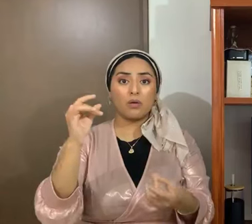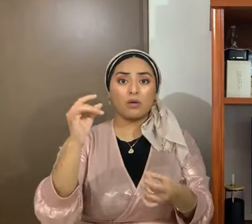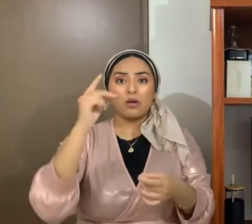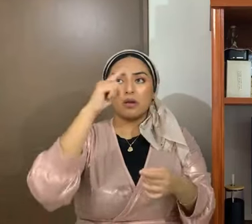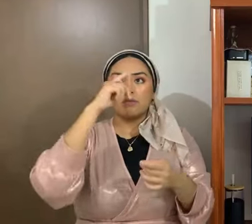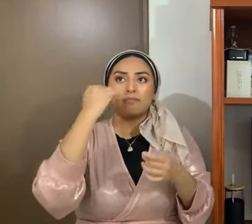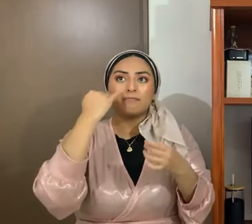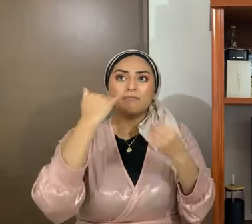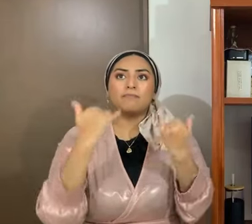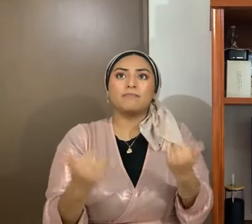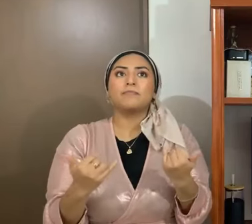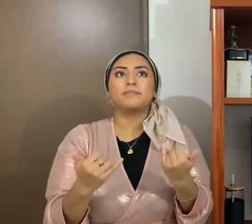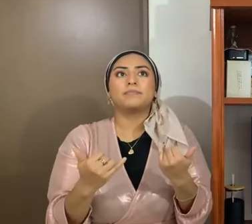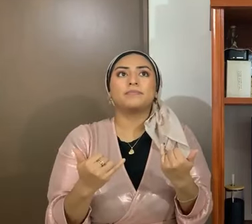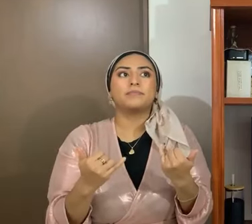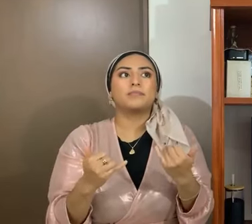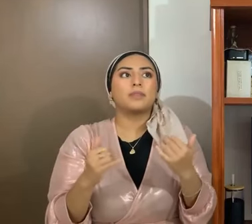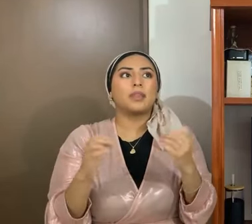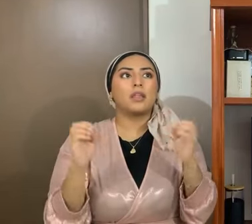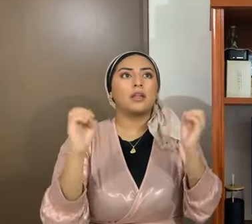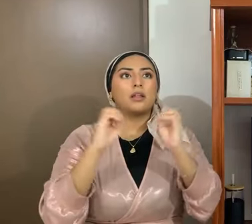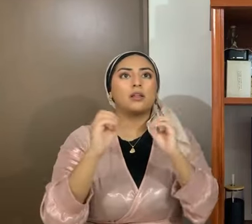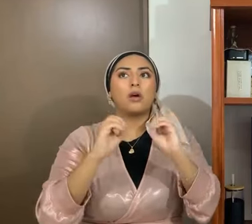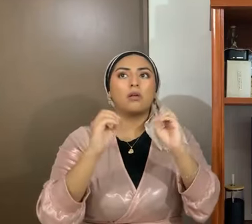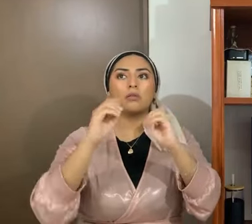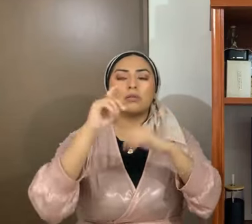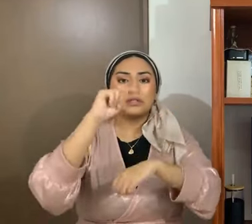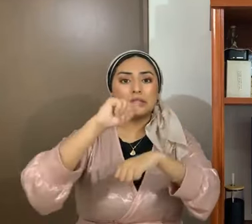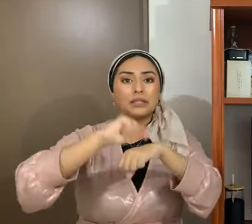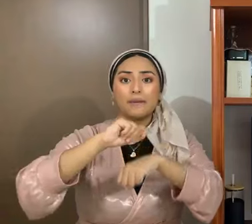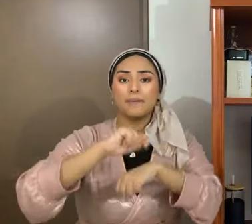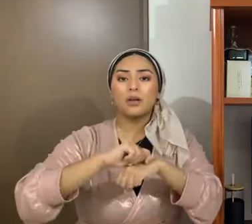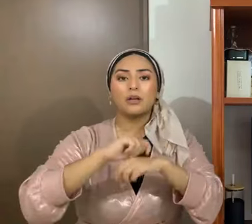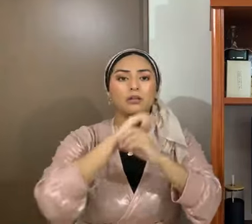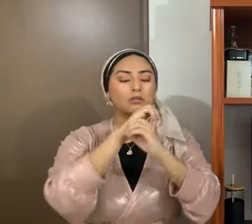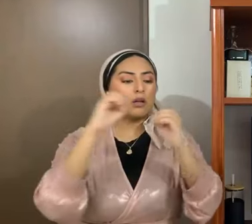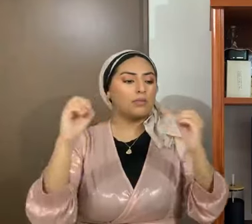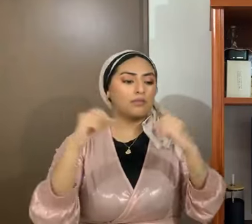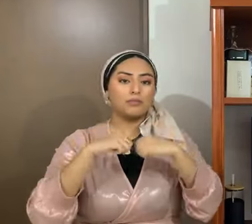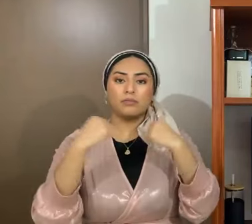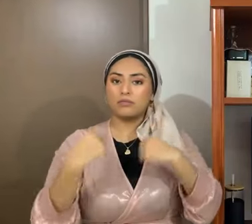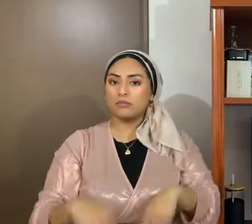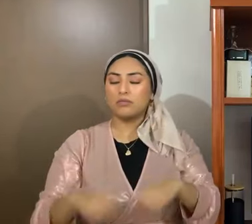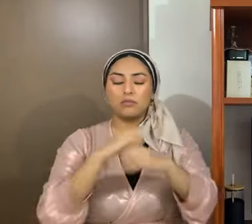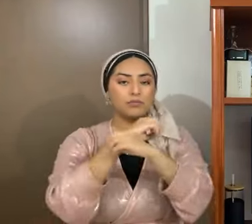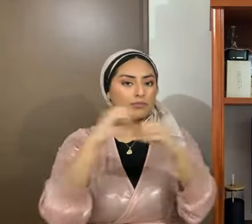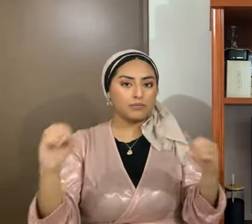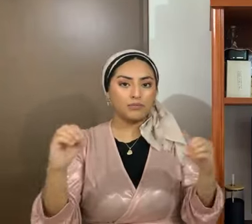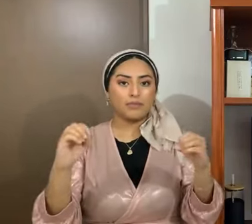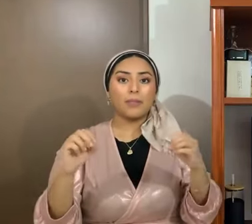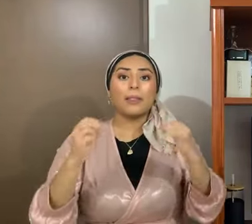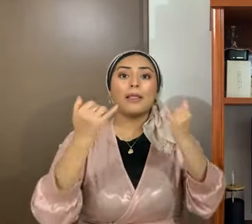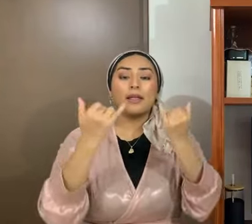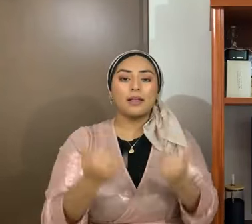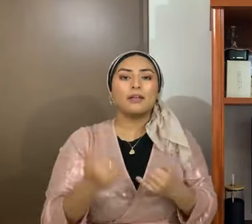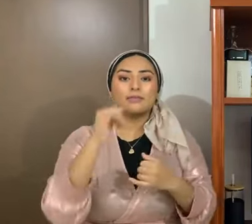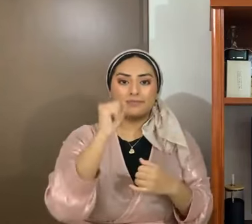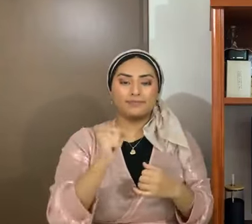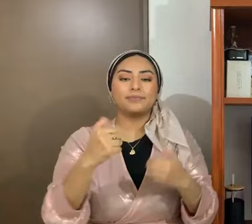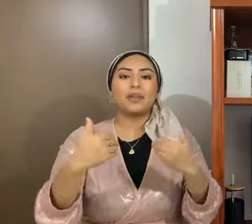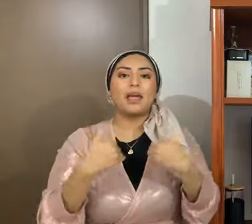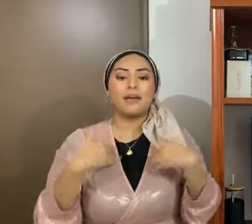porque aunque hoy no hay como tal templo, no están los Juanim, por ejemplo, los hijos de Aarón, hoy sí